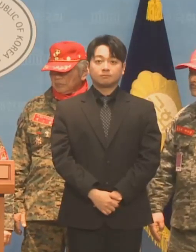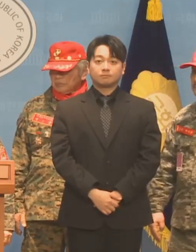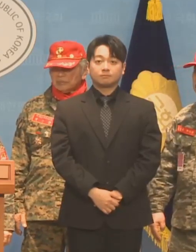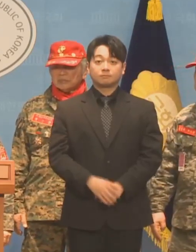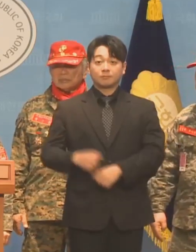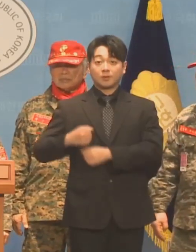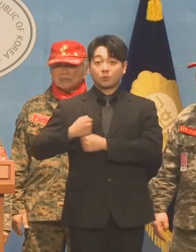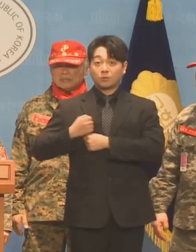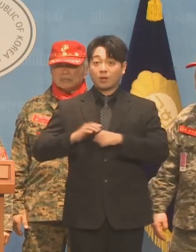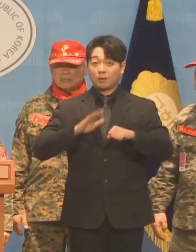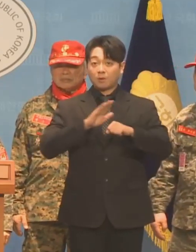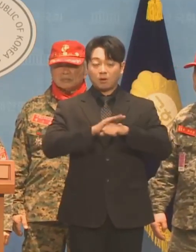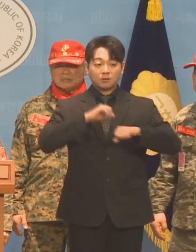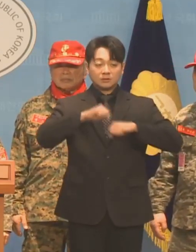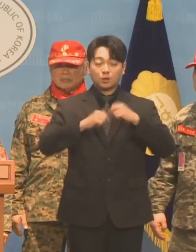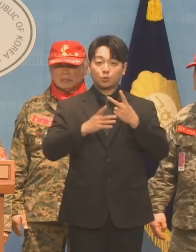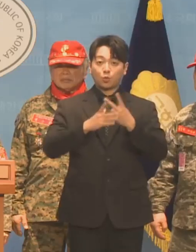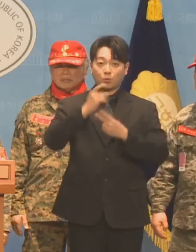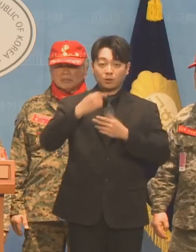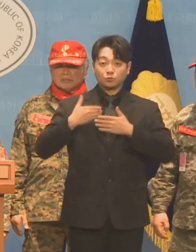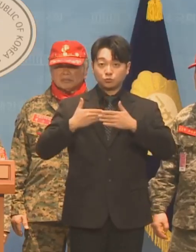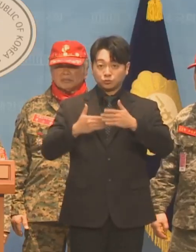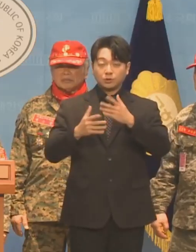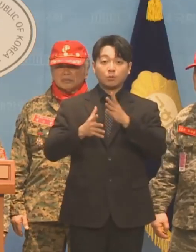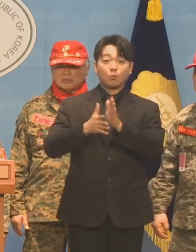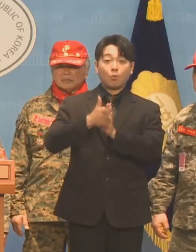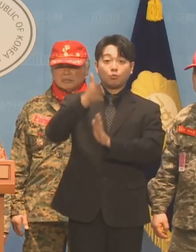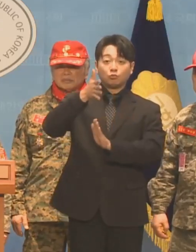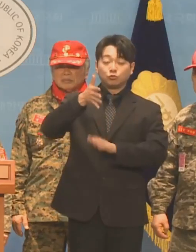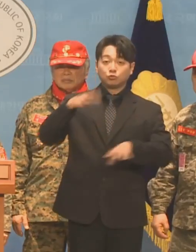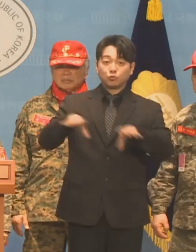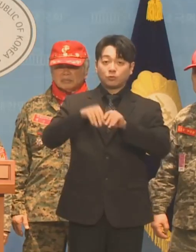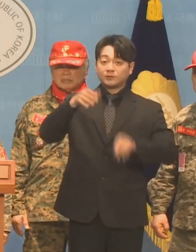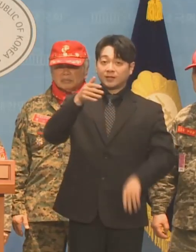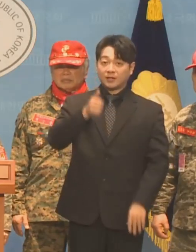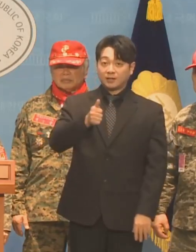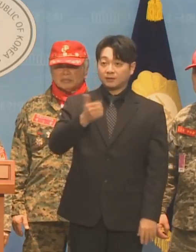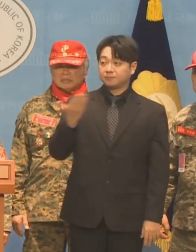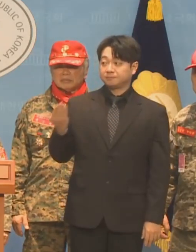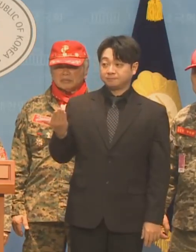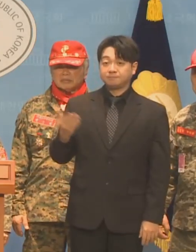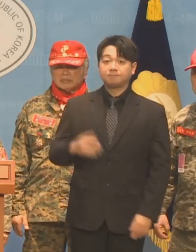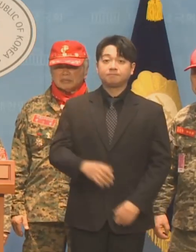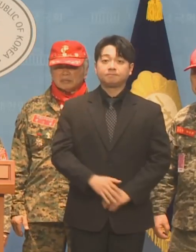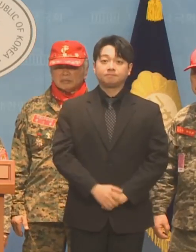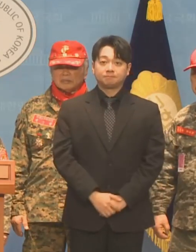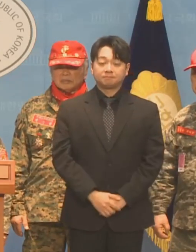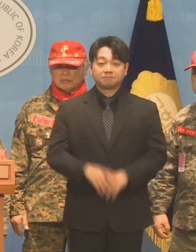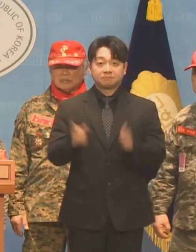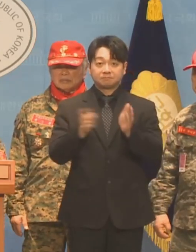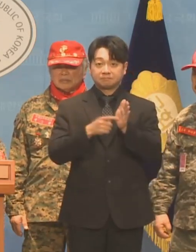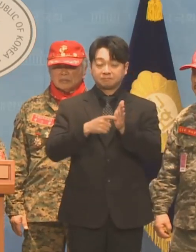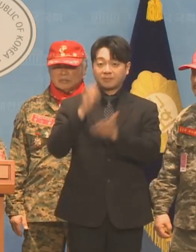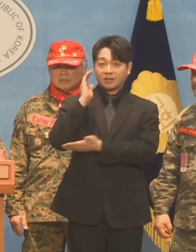해병대 자유통일추진본부 최병국 총재님께서 긴급